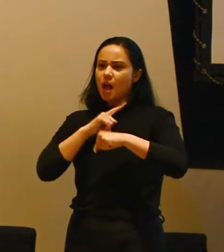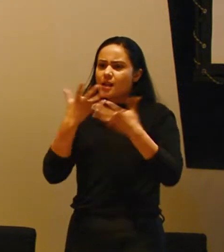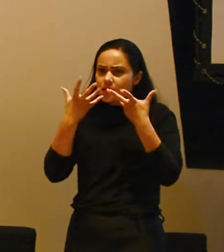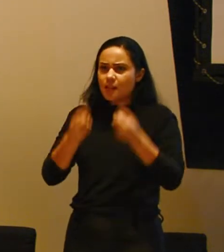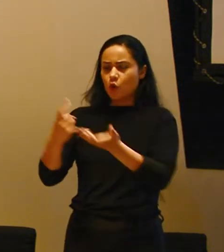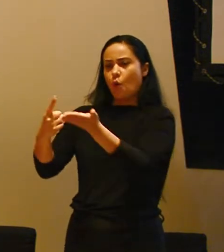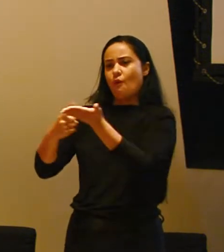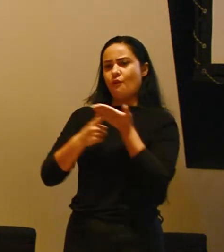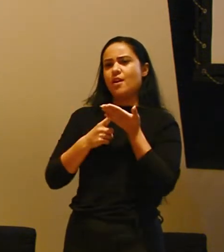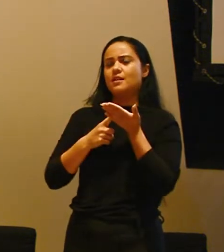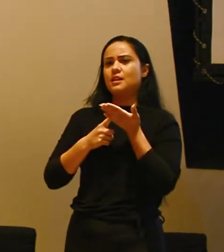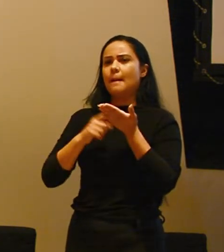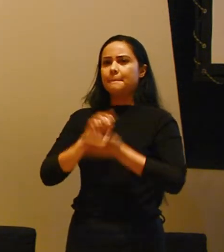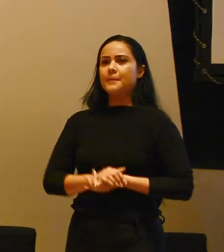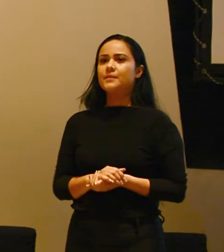aceito o convite.